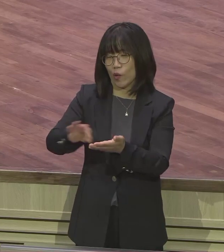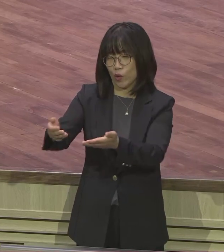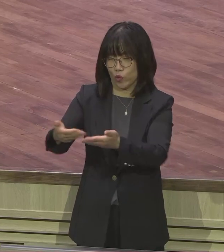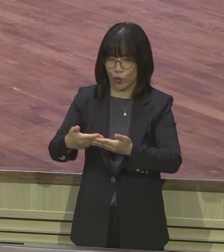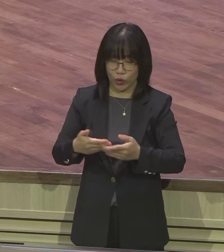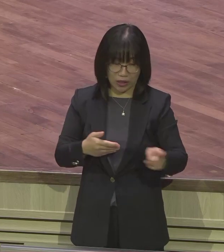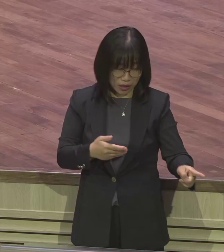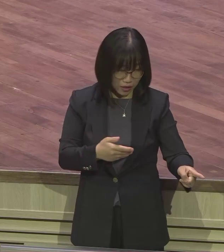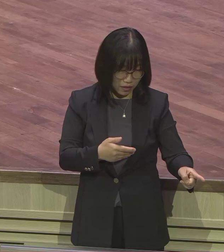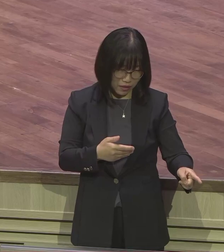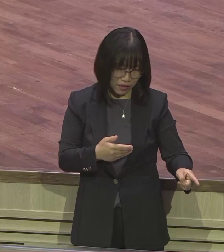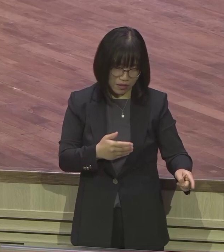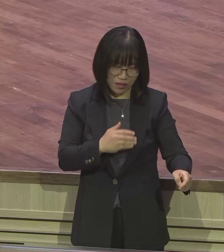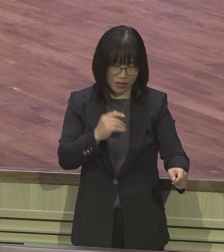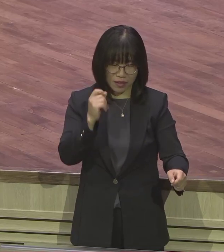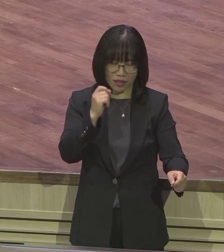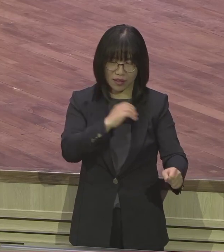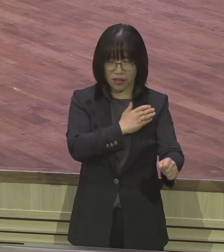하게 하시잖아요.